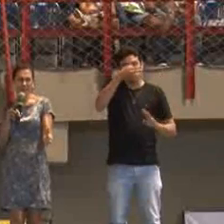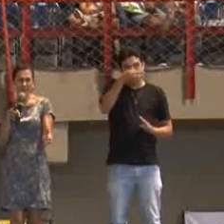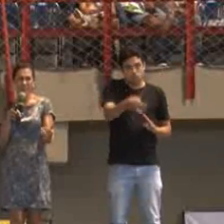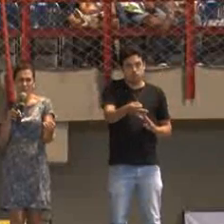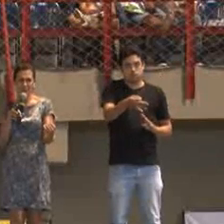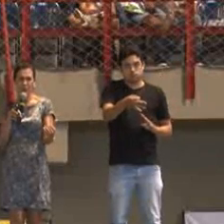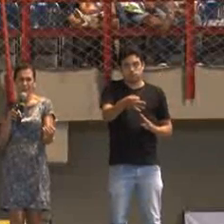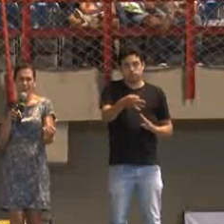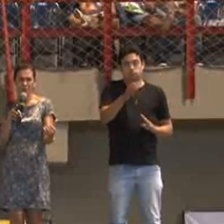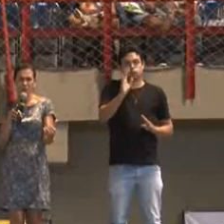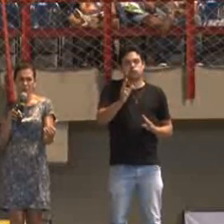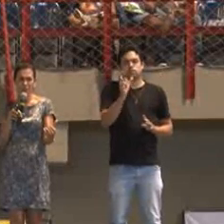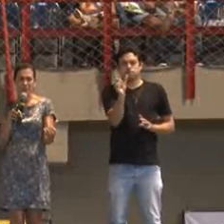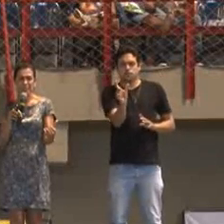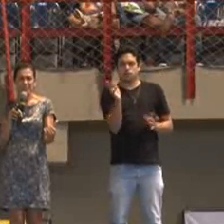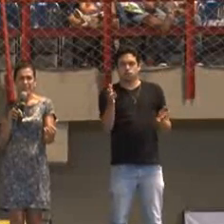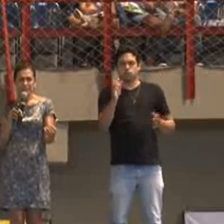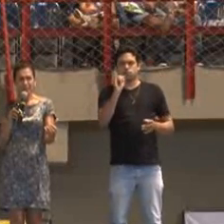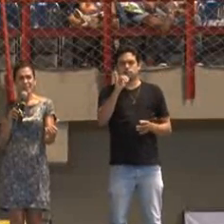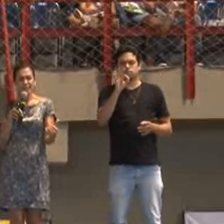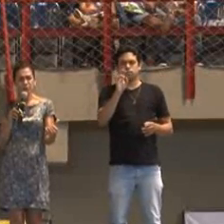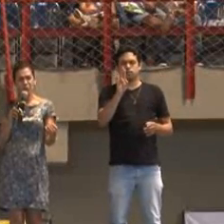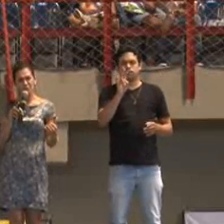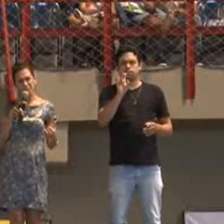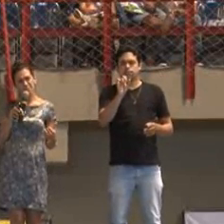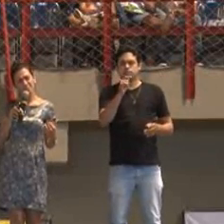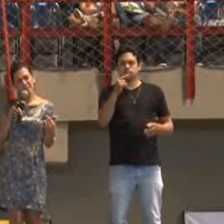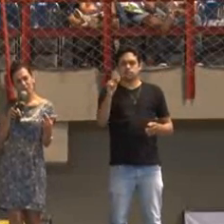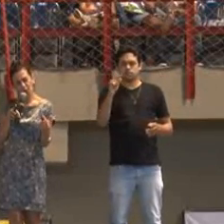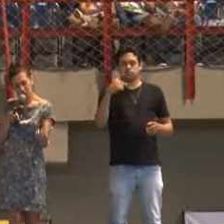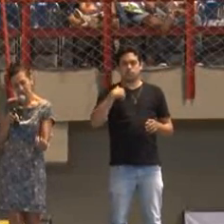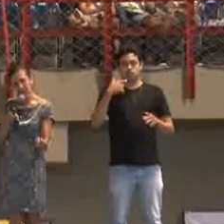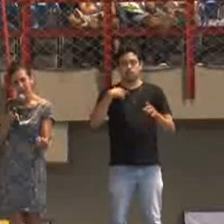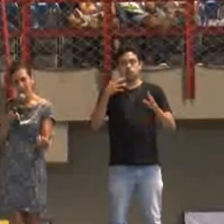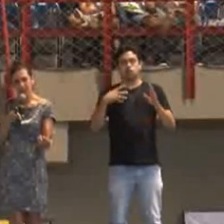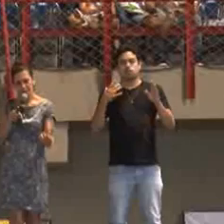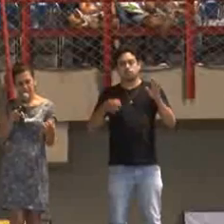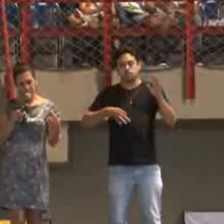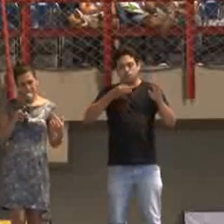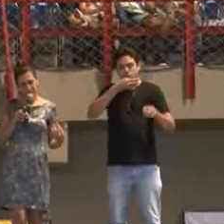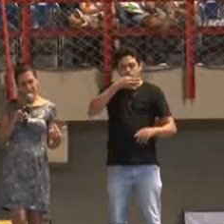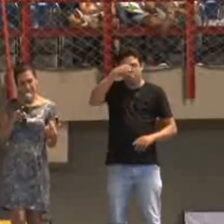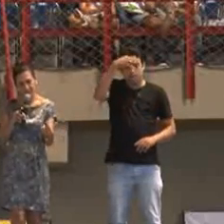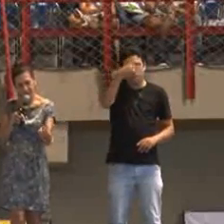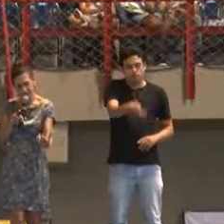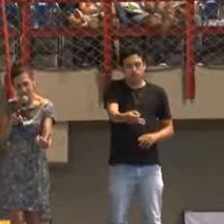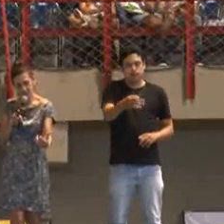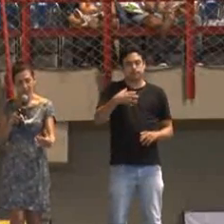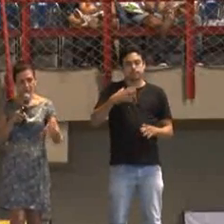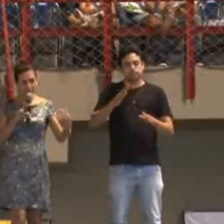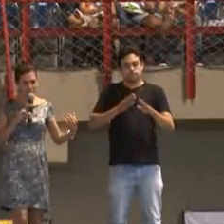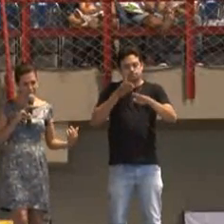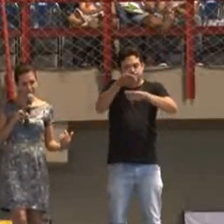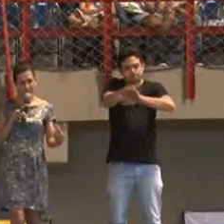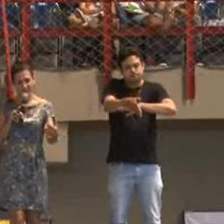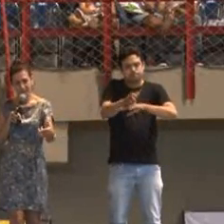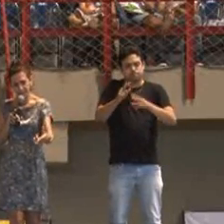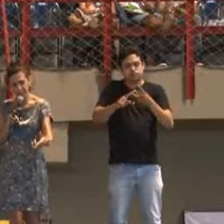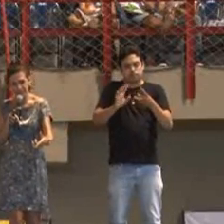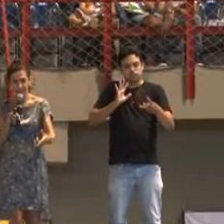Professora, essa palavra você já falou dela hoje. Pois é, eu tenho que me colocar, eu tenho que interferir, eu tenho